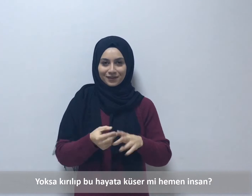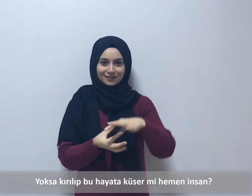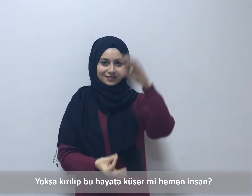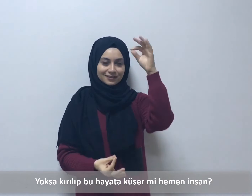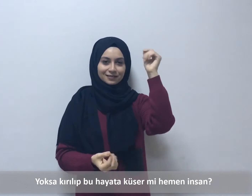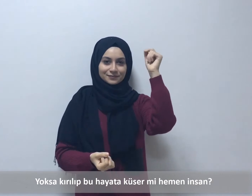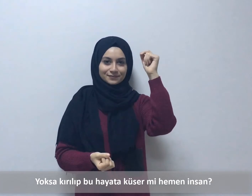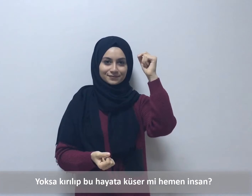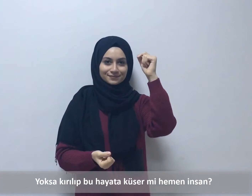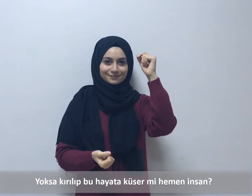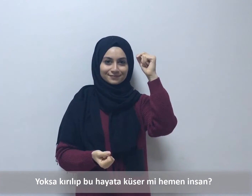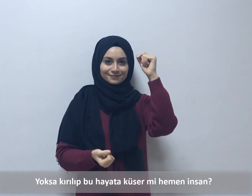insan